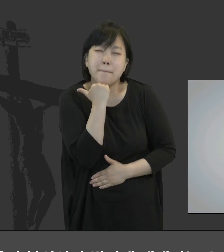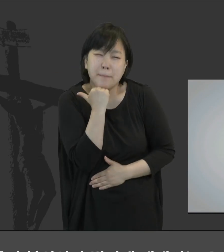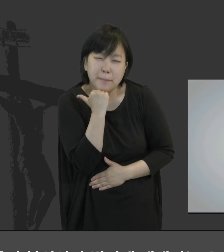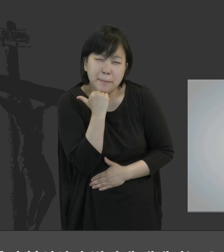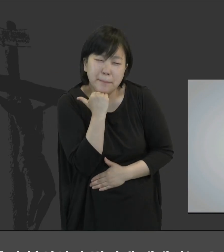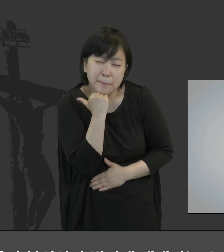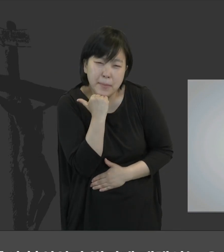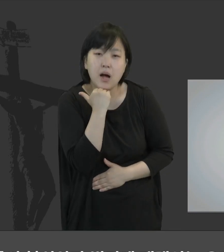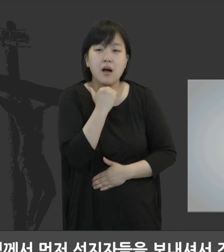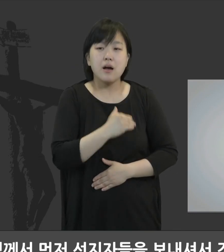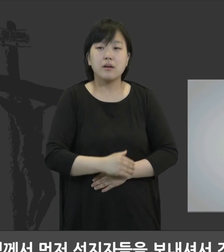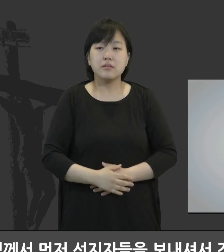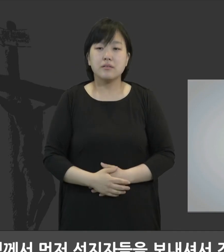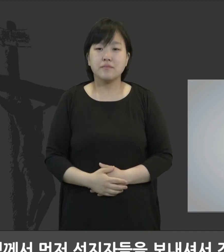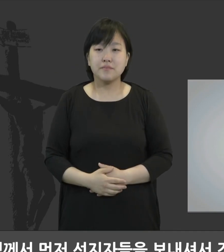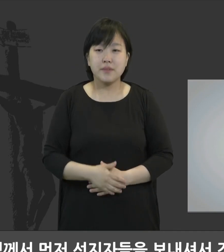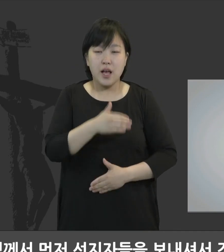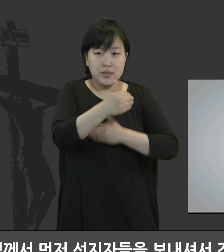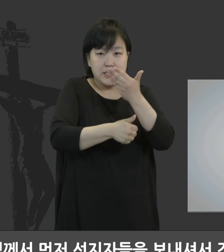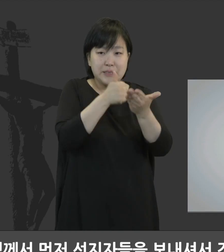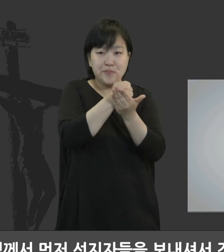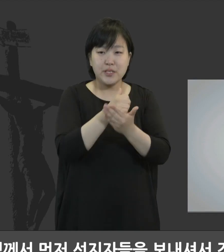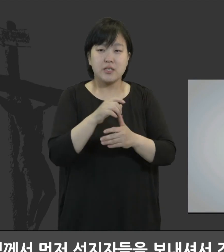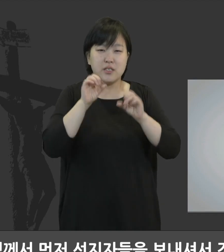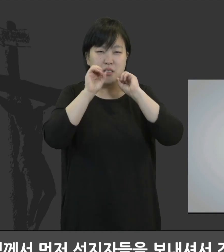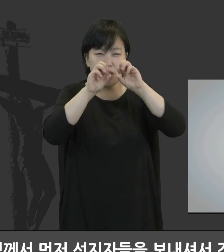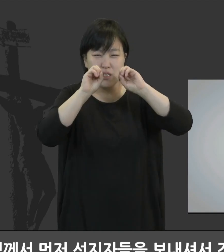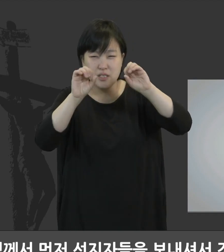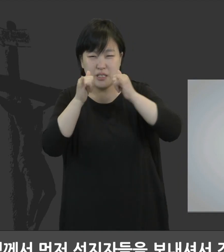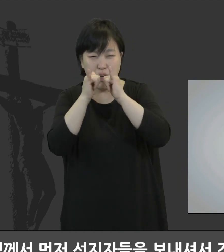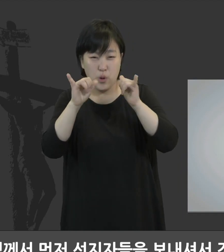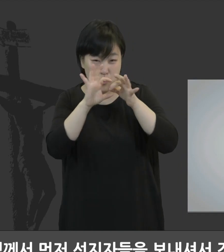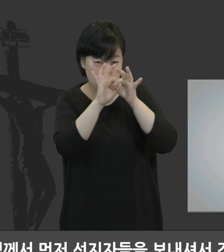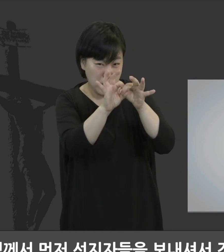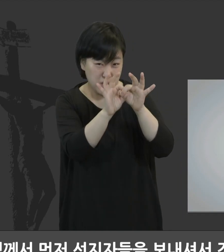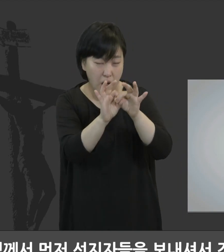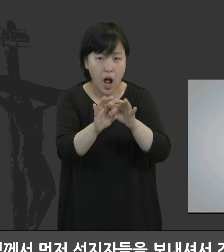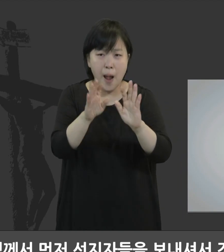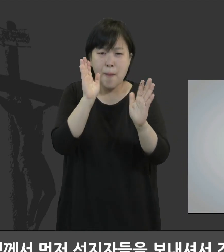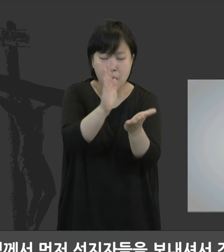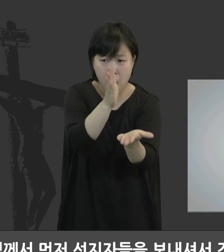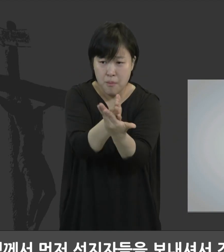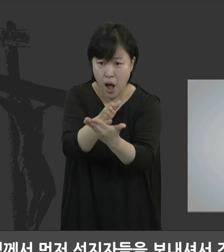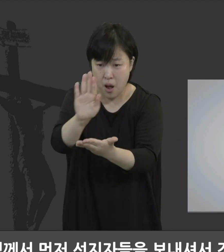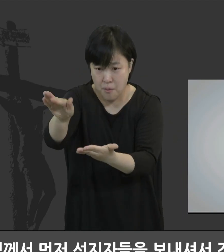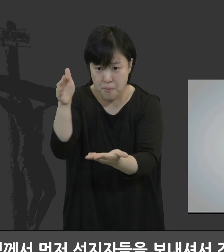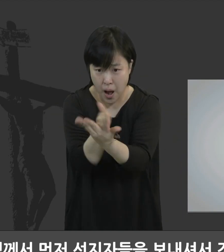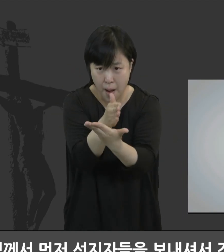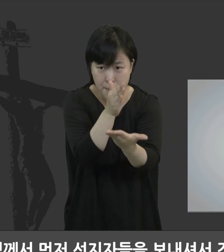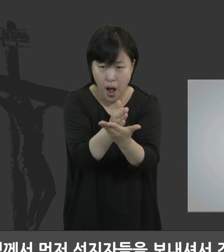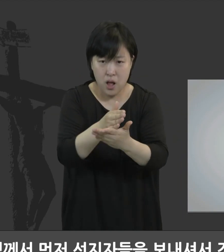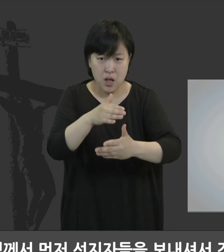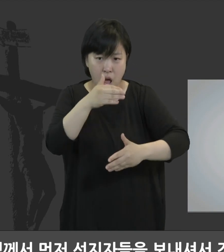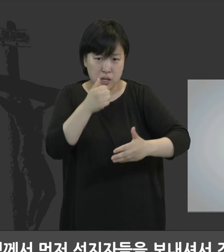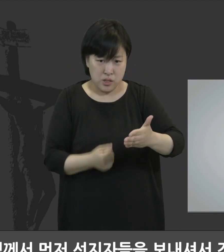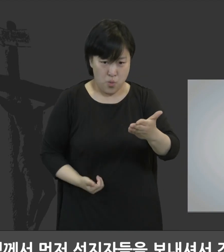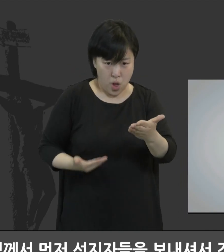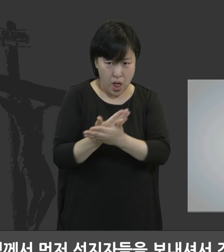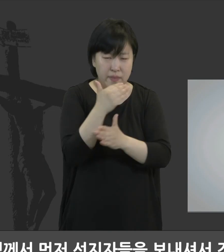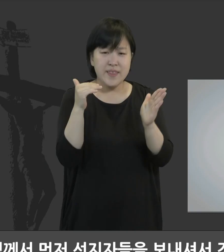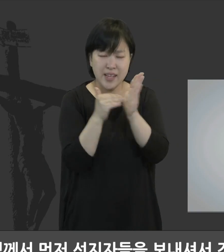것입니다. 하나님께서 먼저 선지자들을 보내셔서 경고하시고 그들이 돌이킬 때까지 기다리신